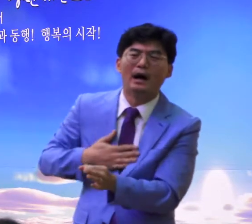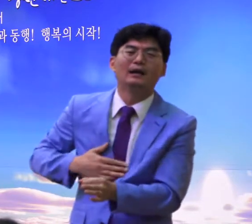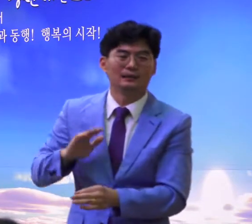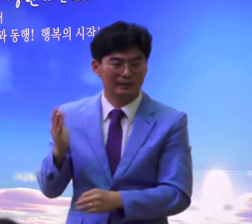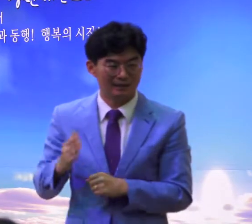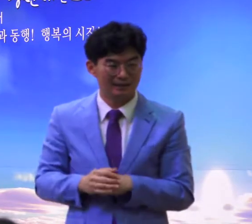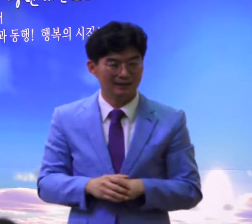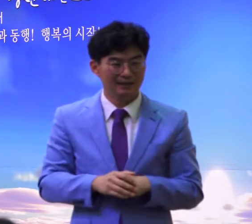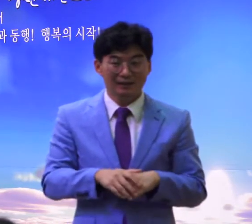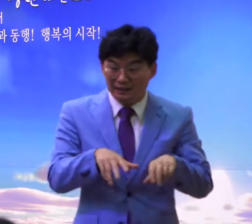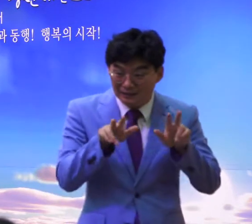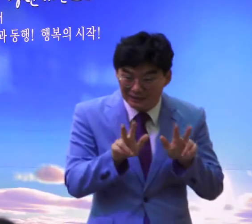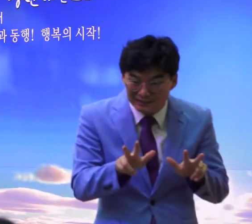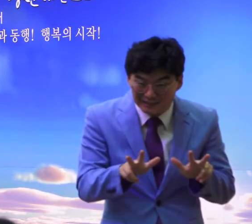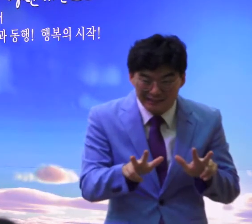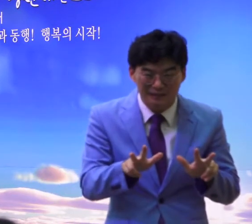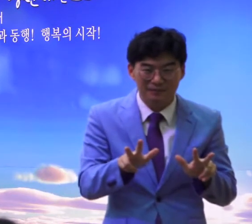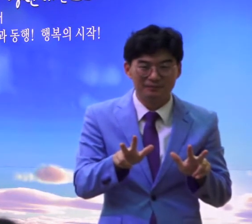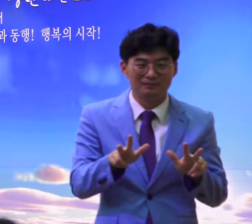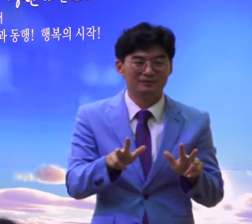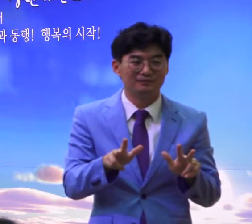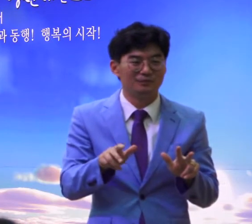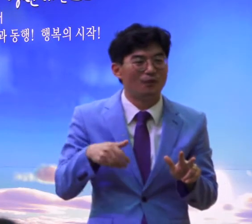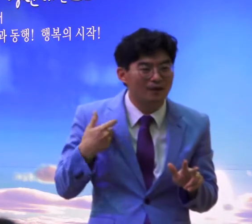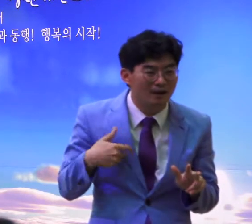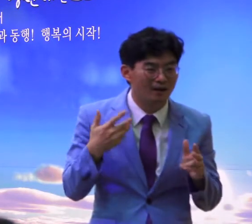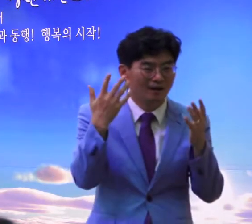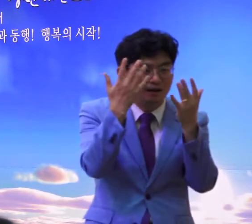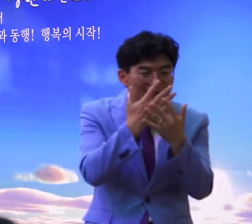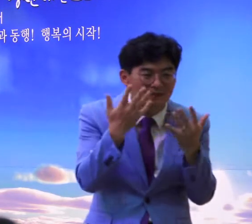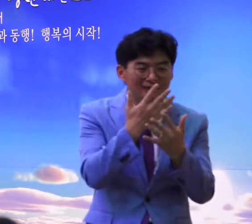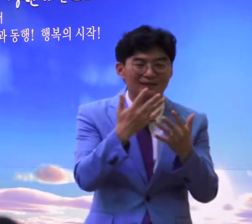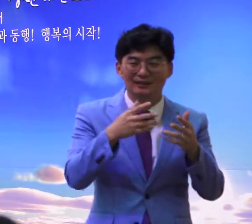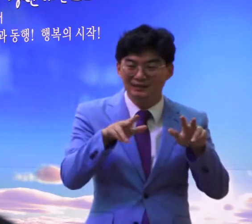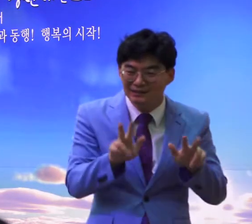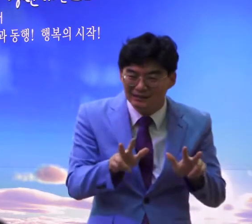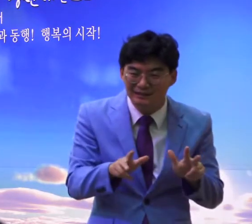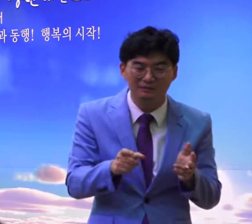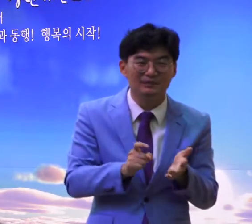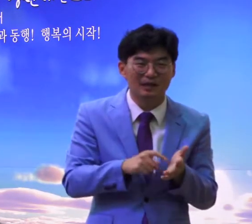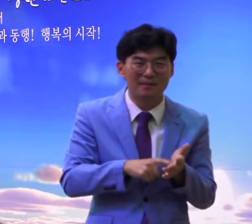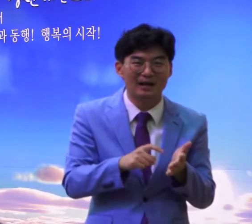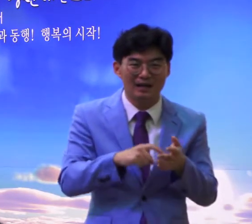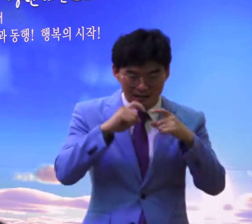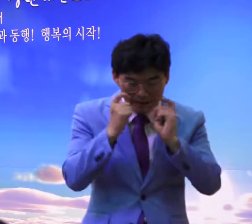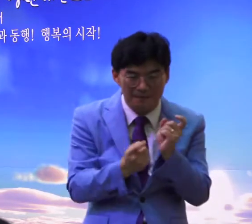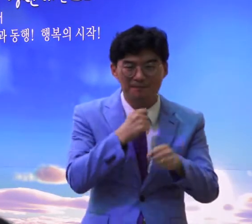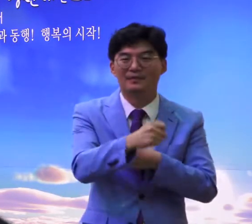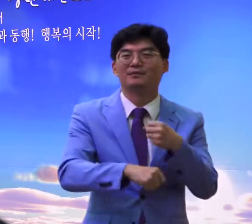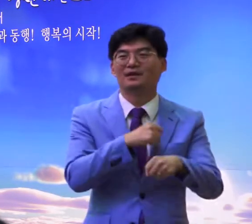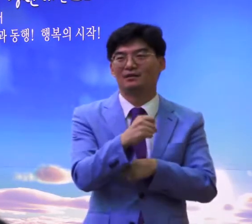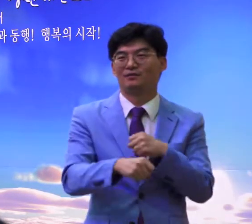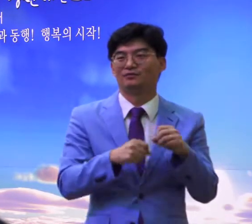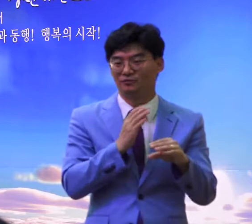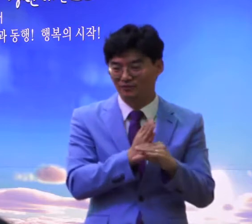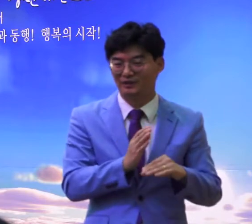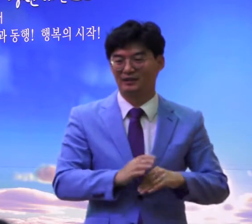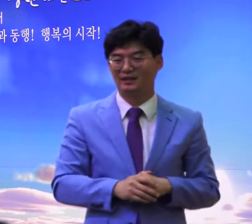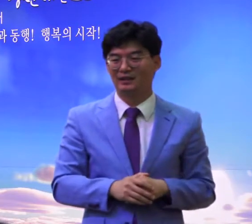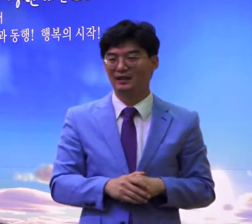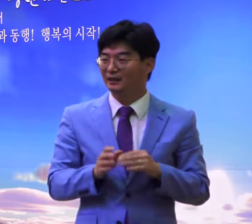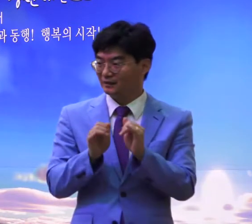우리가 우리 나름대로의 계획을 가지고 있기 때문에 그렇습니다. 우리 나름의 계획을 세우고 그 계획을